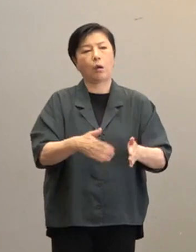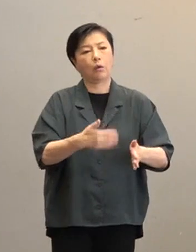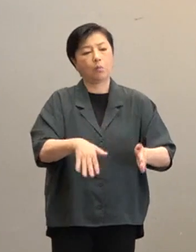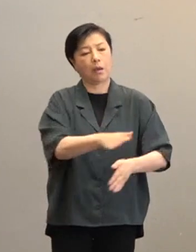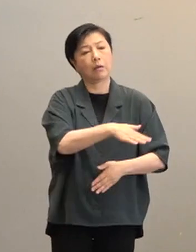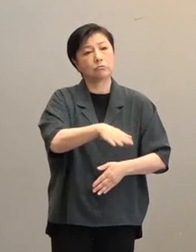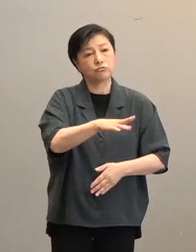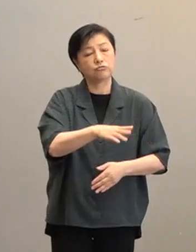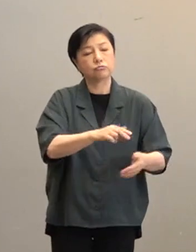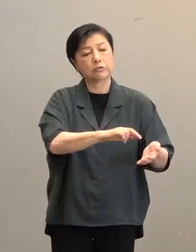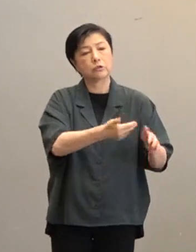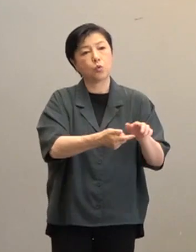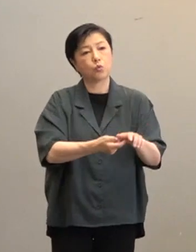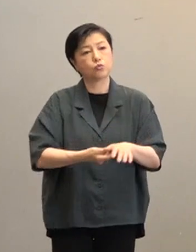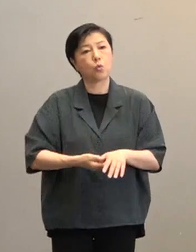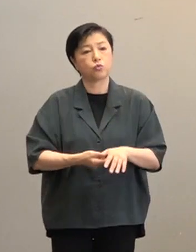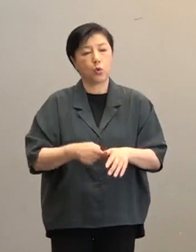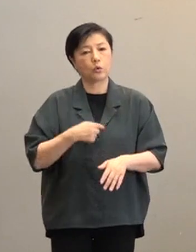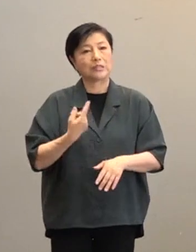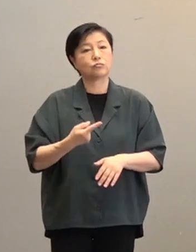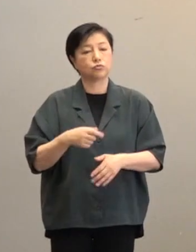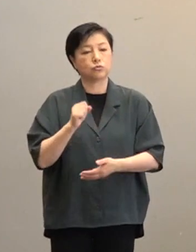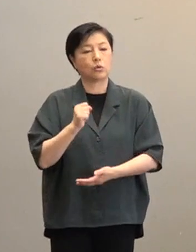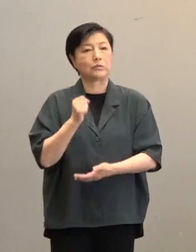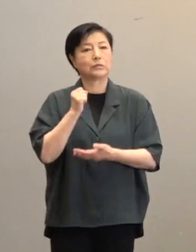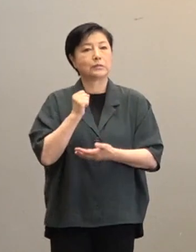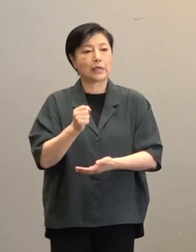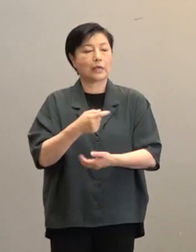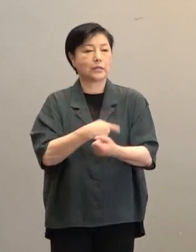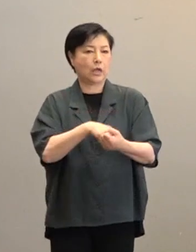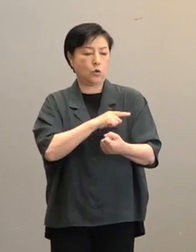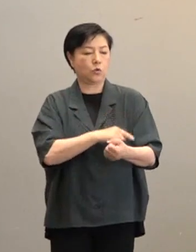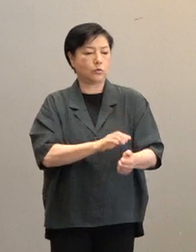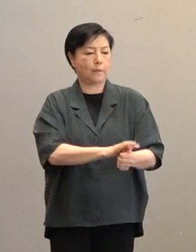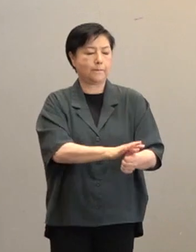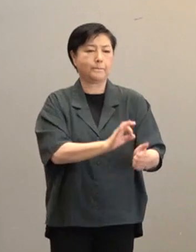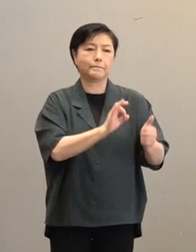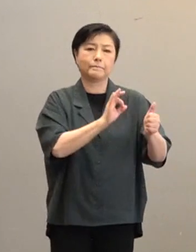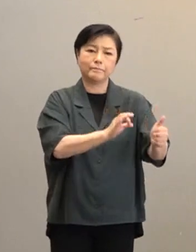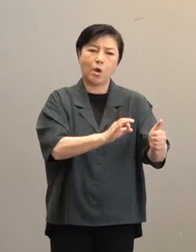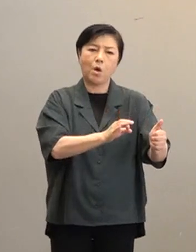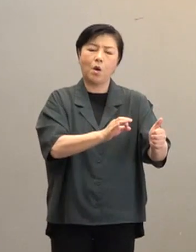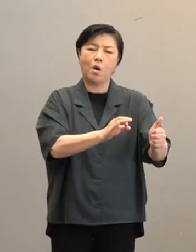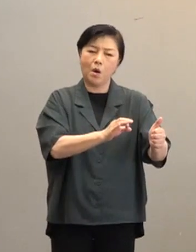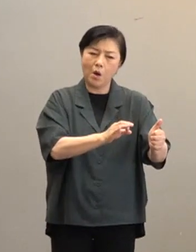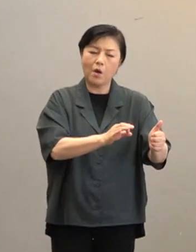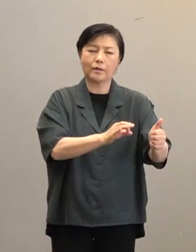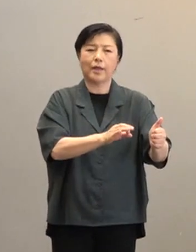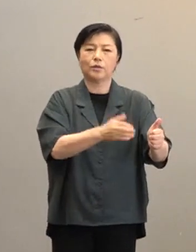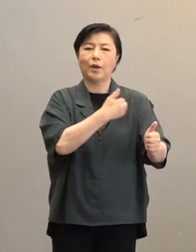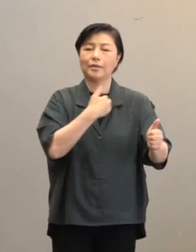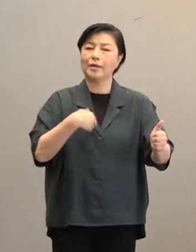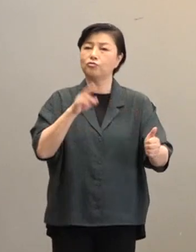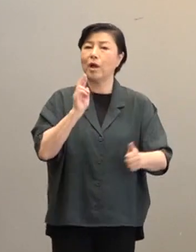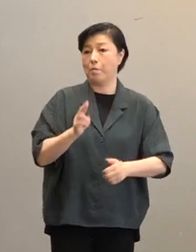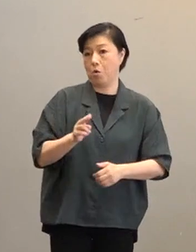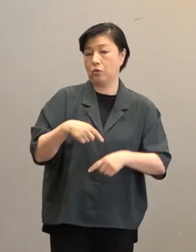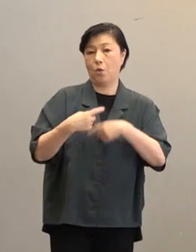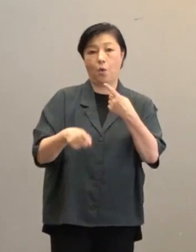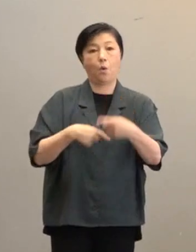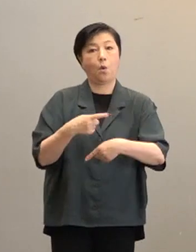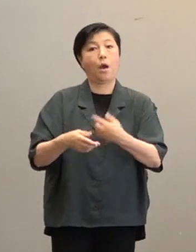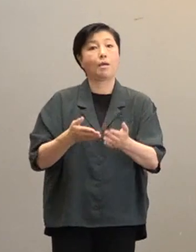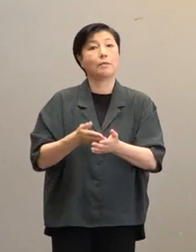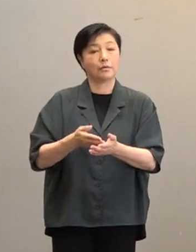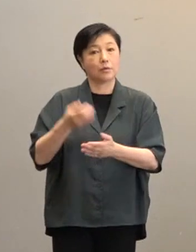の自分の財政力でなんとか支援ができるかもしれないという話は、これはもう当初より